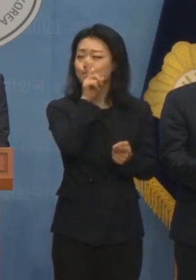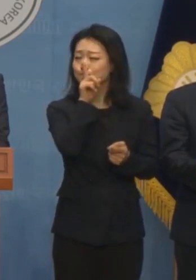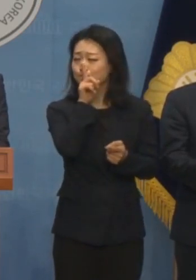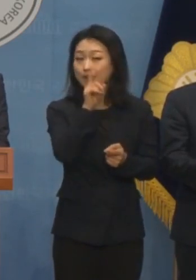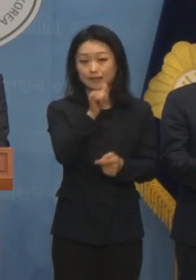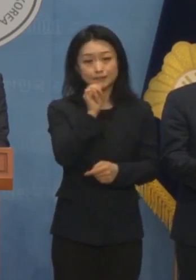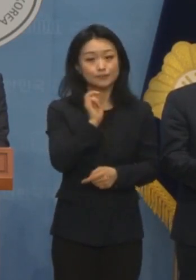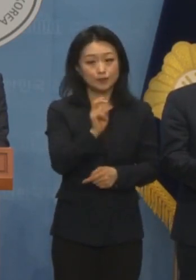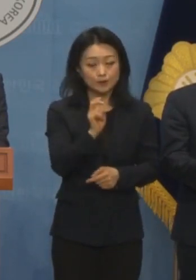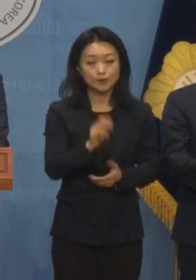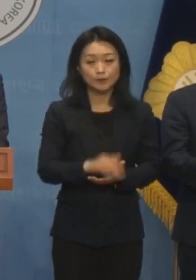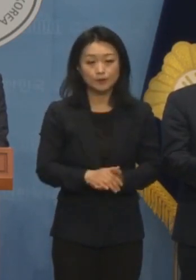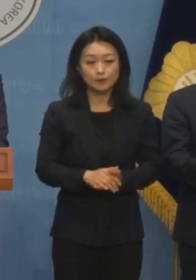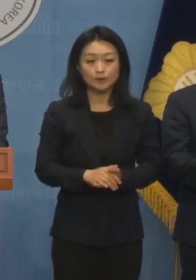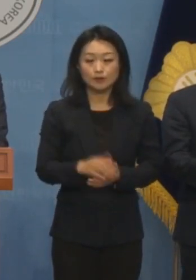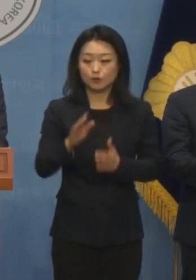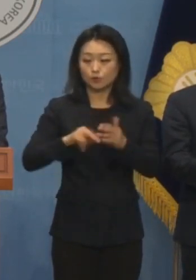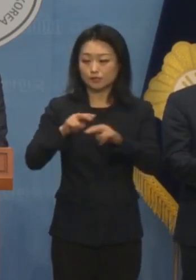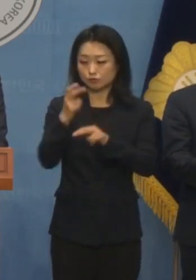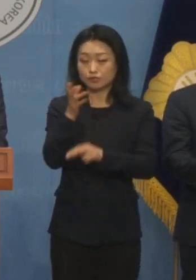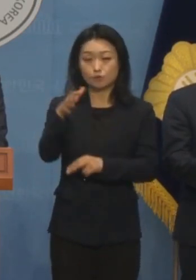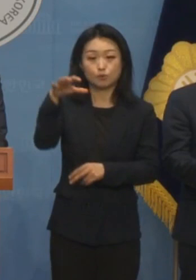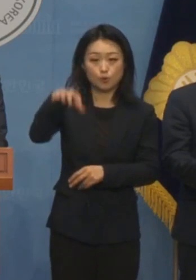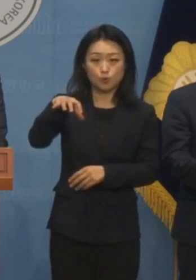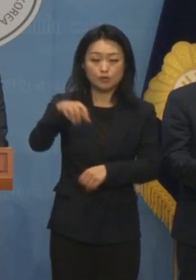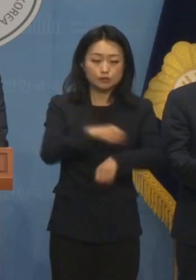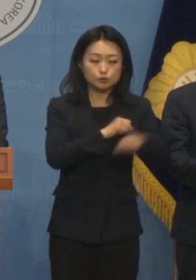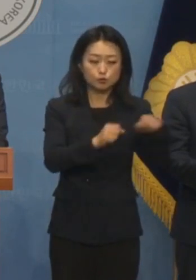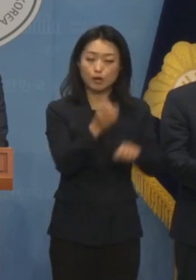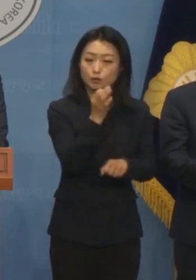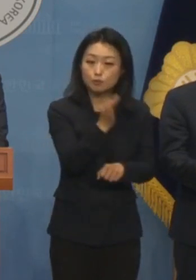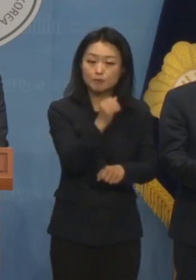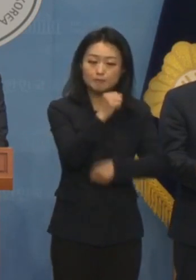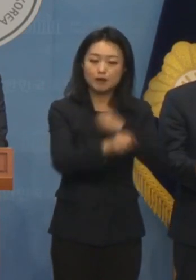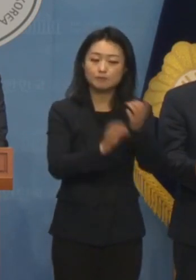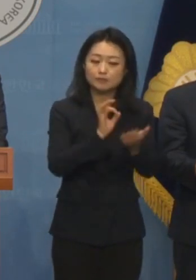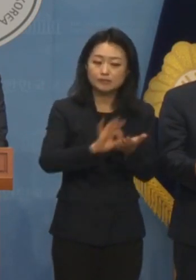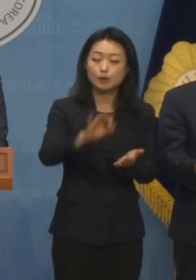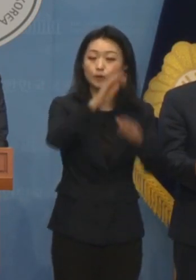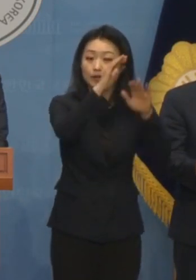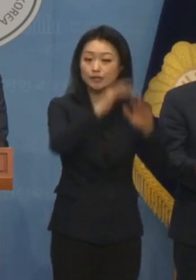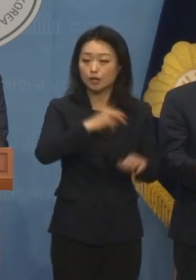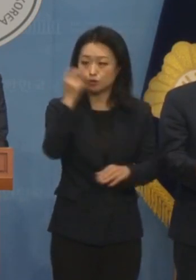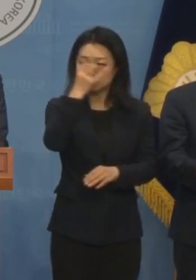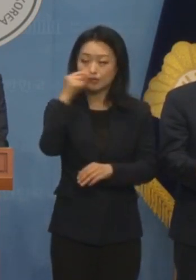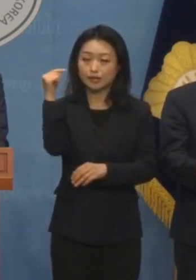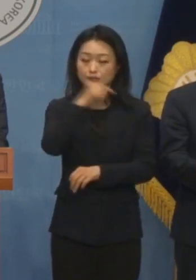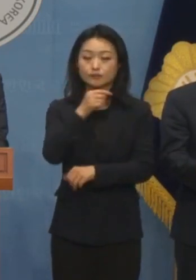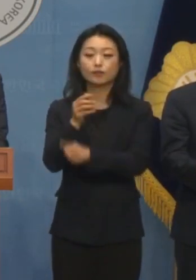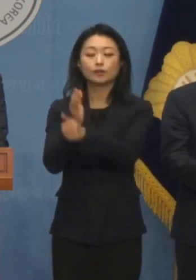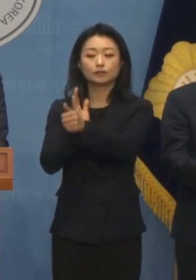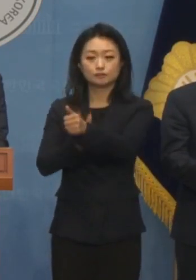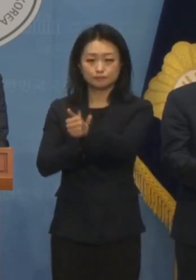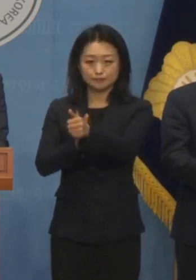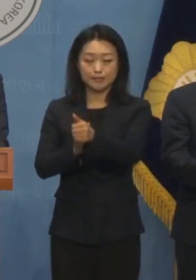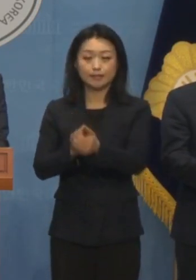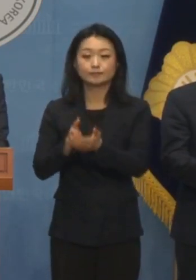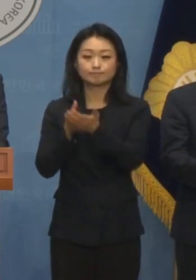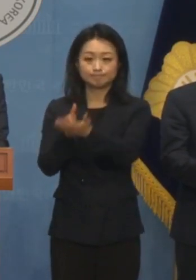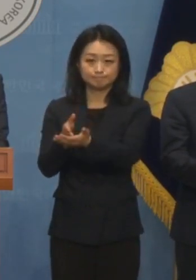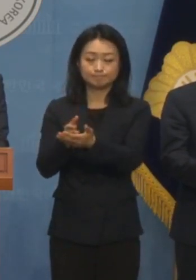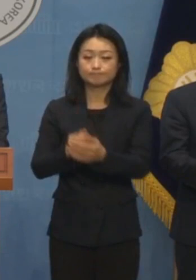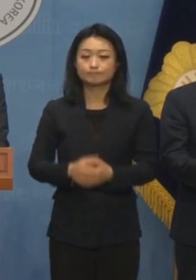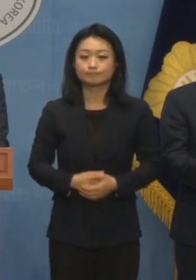일입니다. 이에 공수처에 검찰의 특활비 부정사용 사건에 대한 신속한 수사를 강력하게